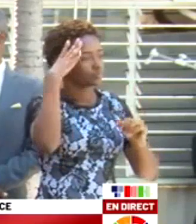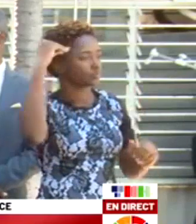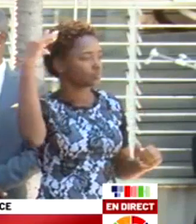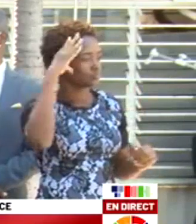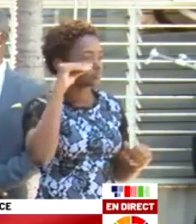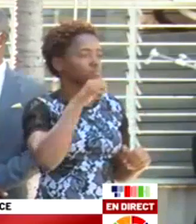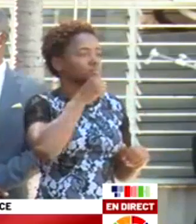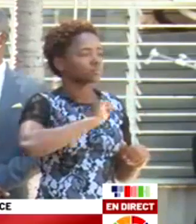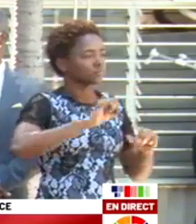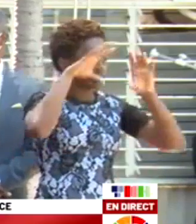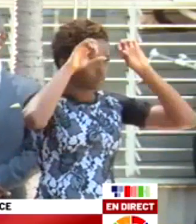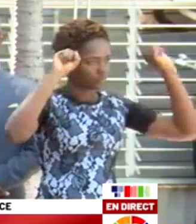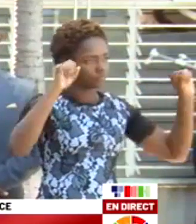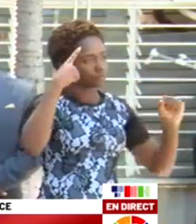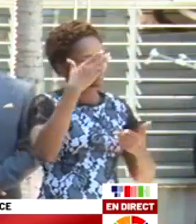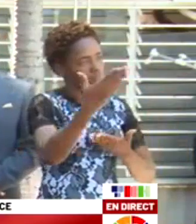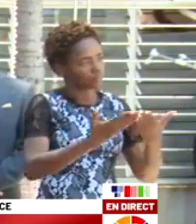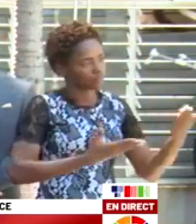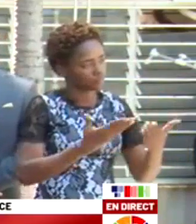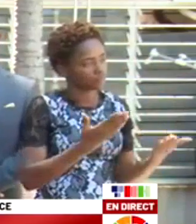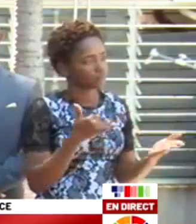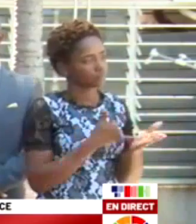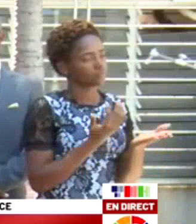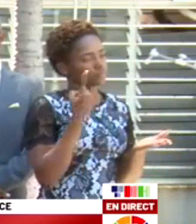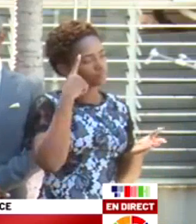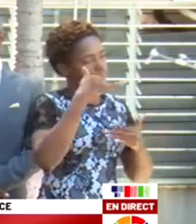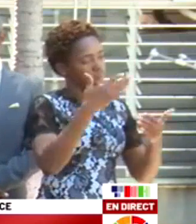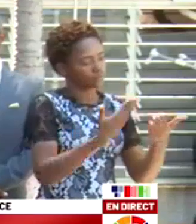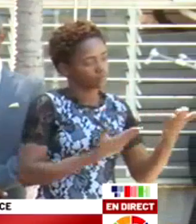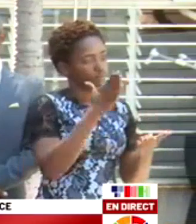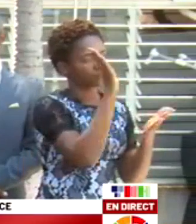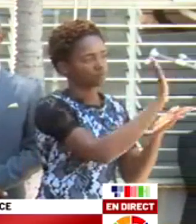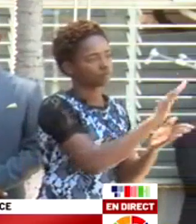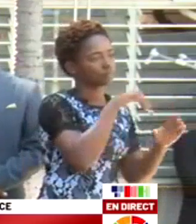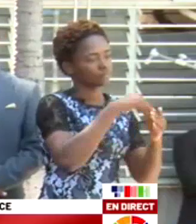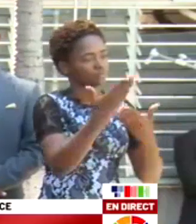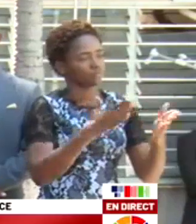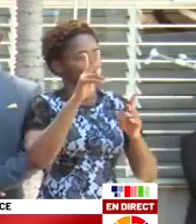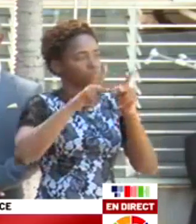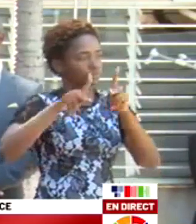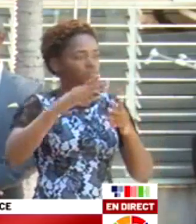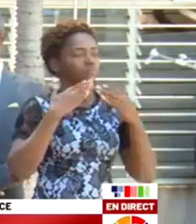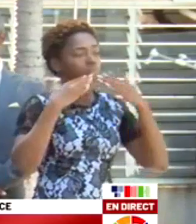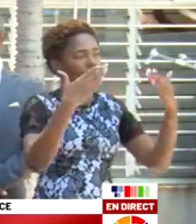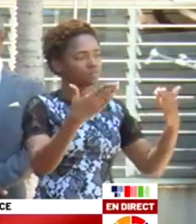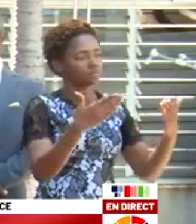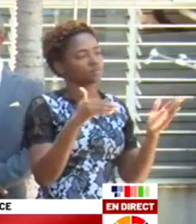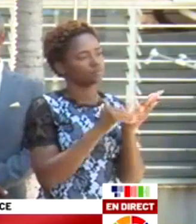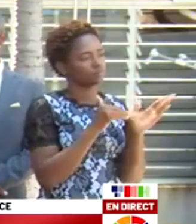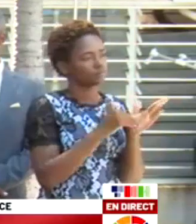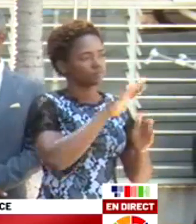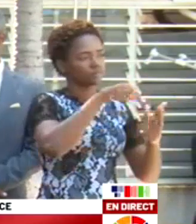comme ancien président, pour venir mettre au service, pour mettre le service par le service peuple. Je remercie